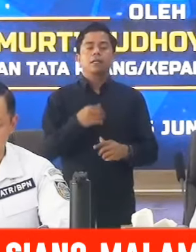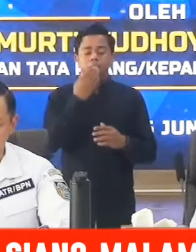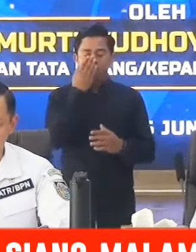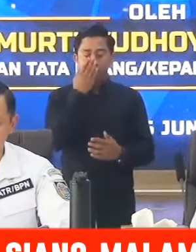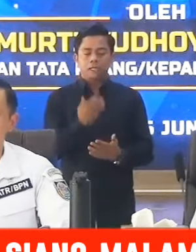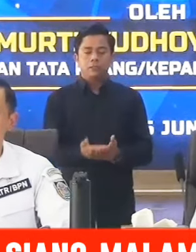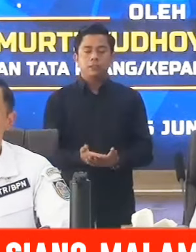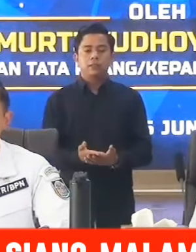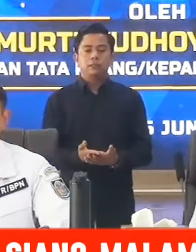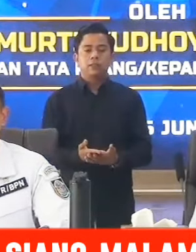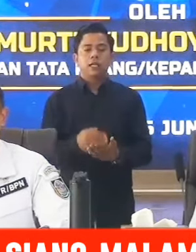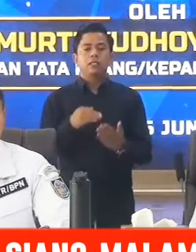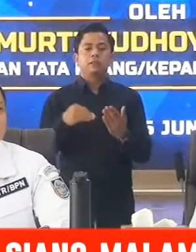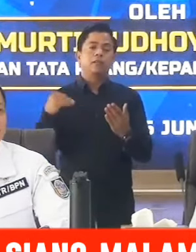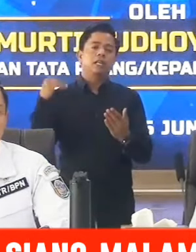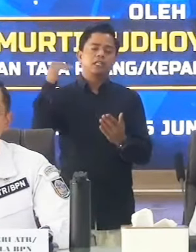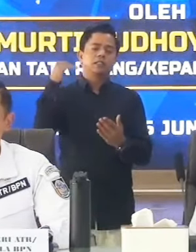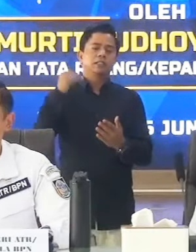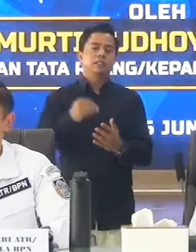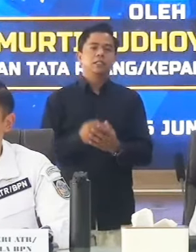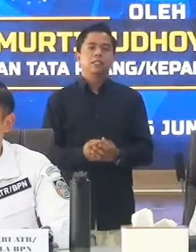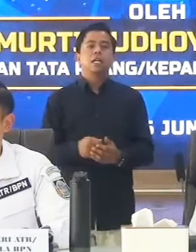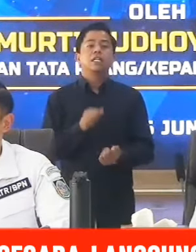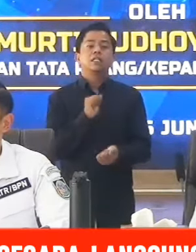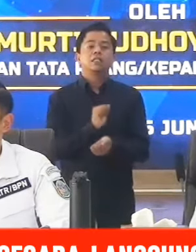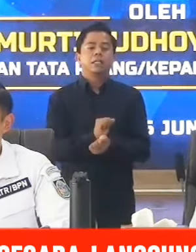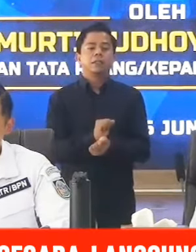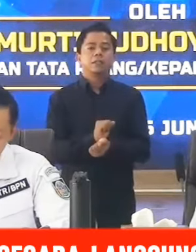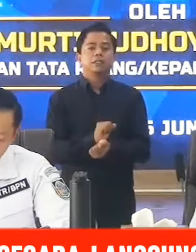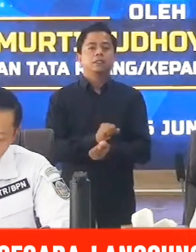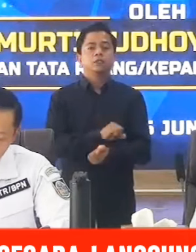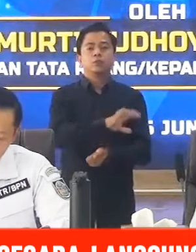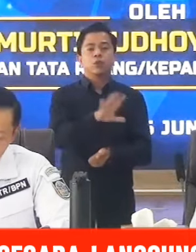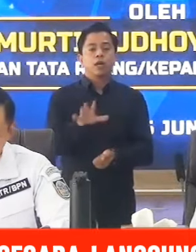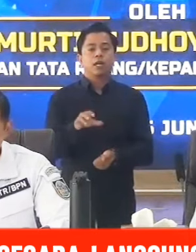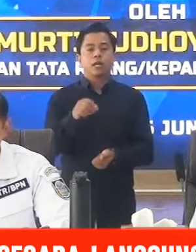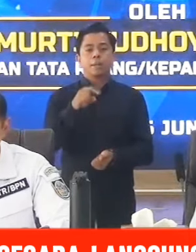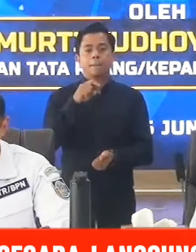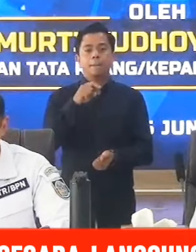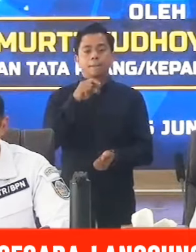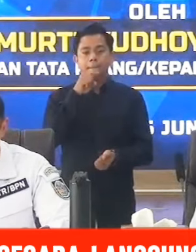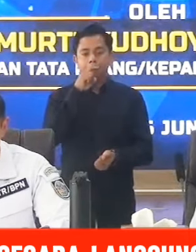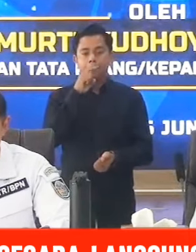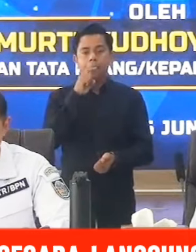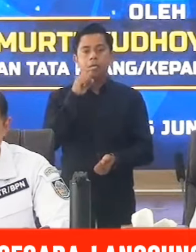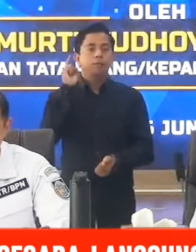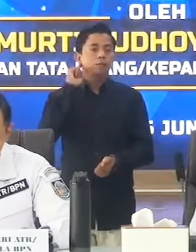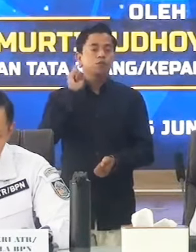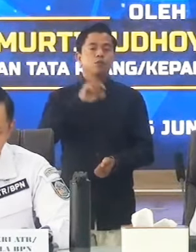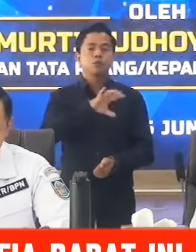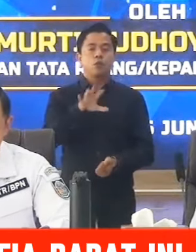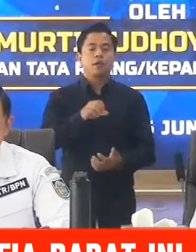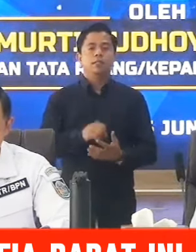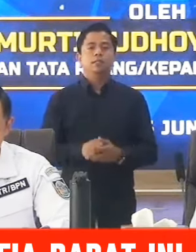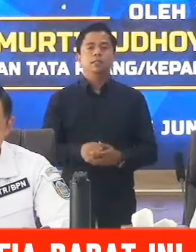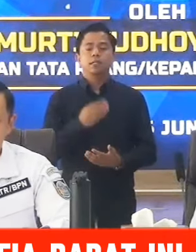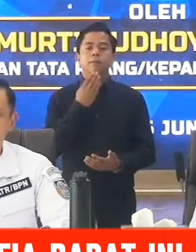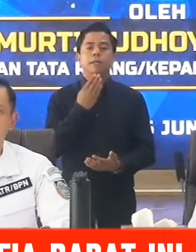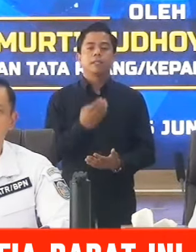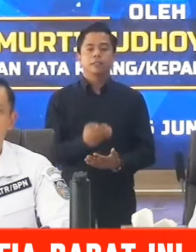atas kerja keras pagi siang malam dari Bapak Ibu yang terlibat secara langsung